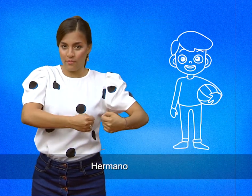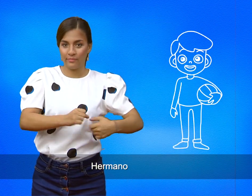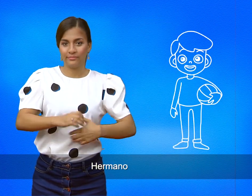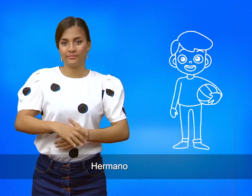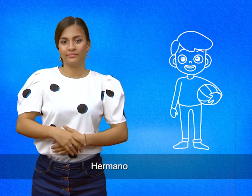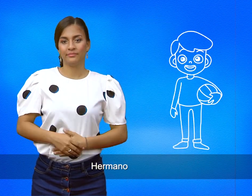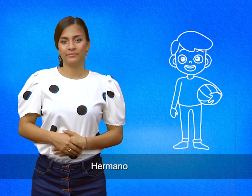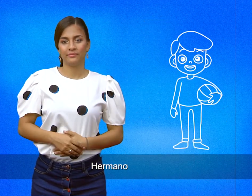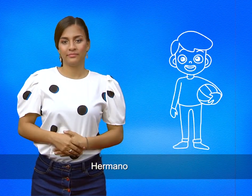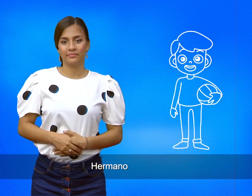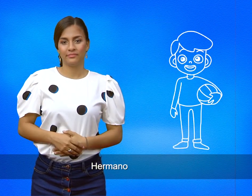Hermano.